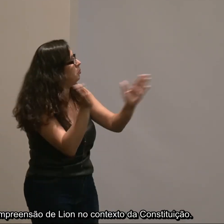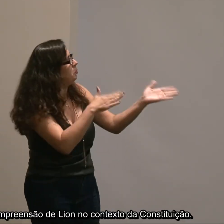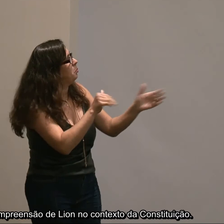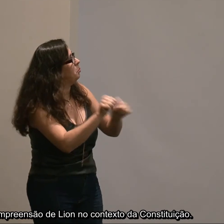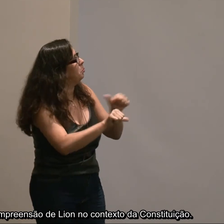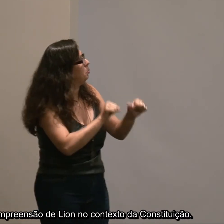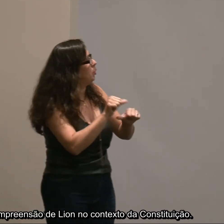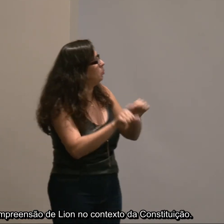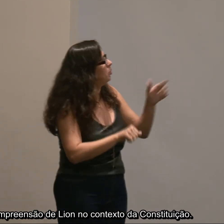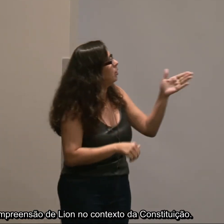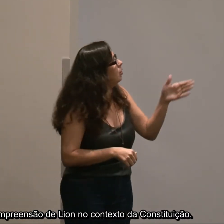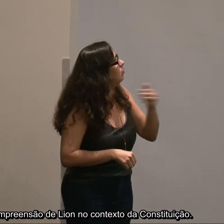no contexto da constituição